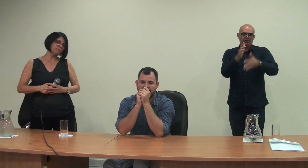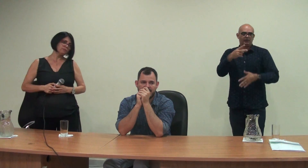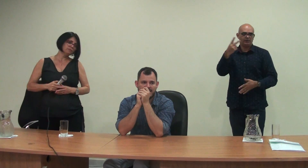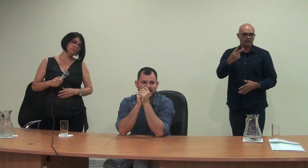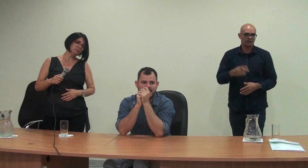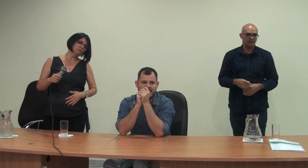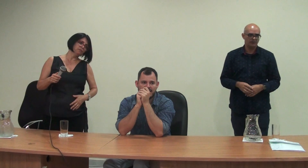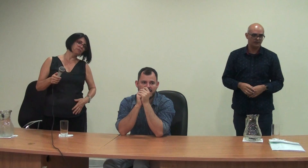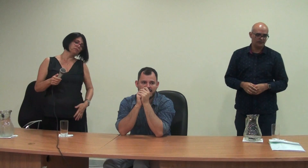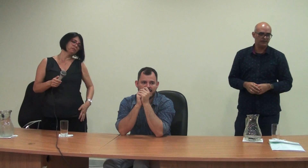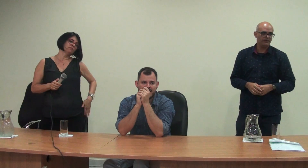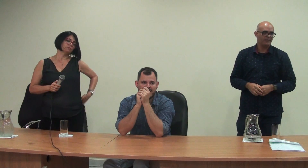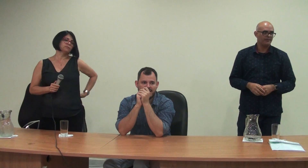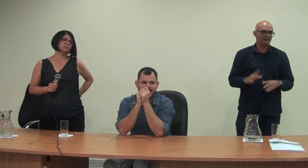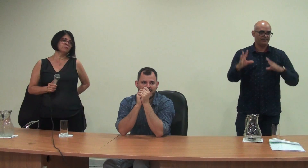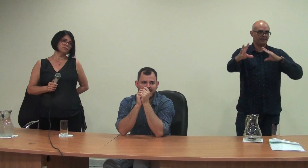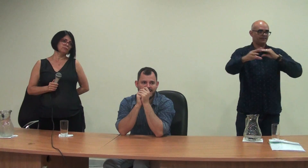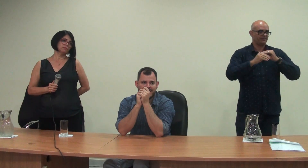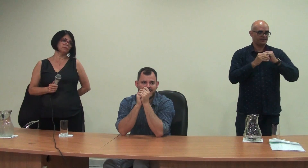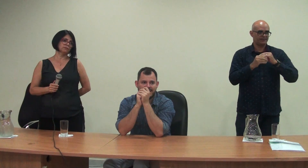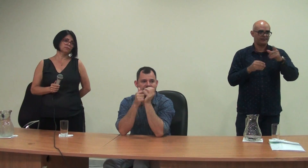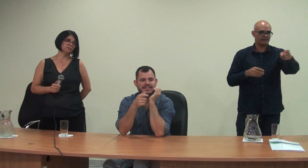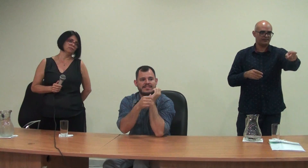Só completando.